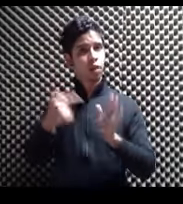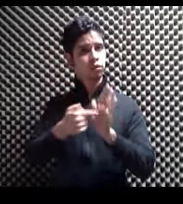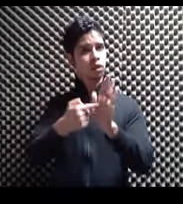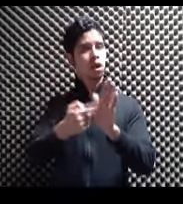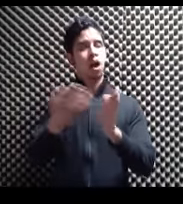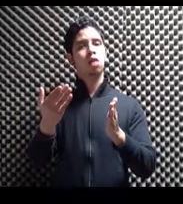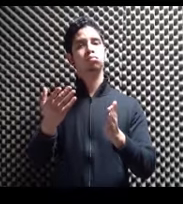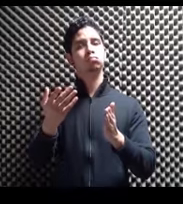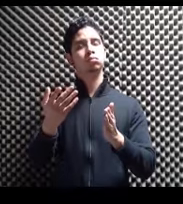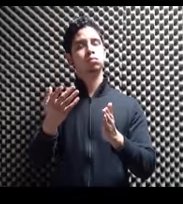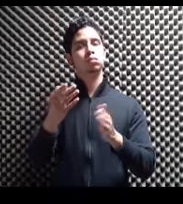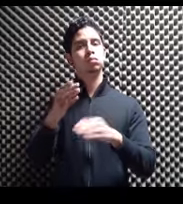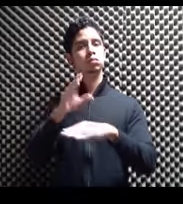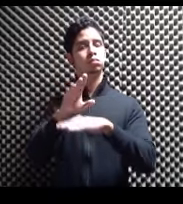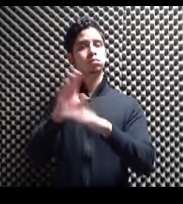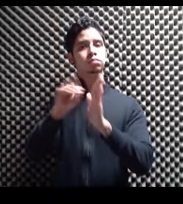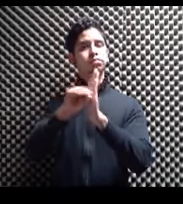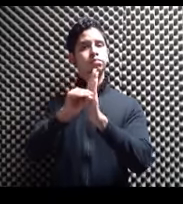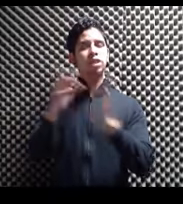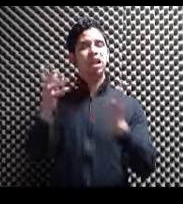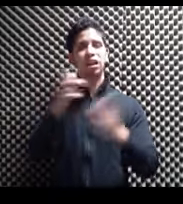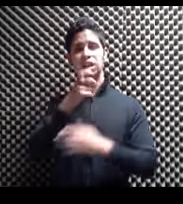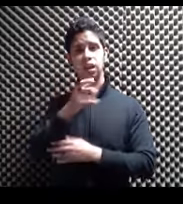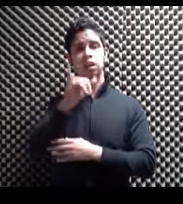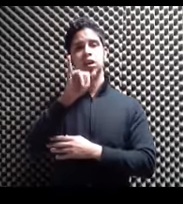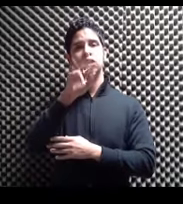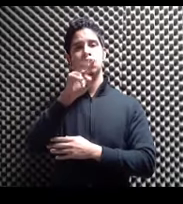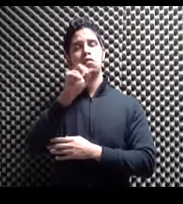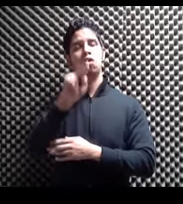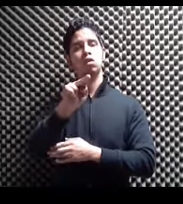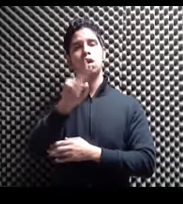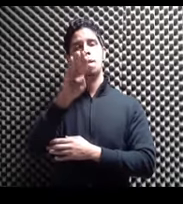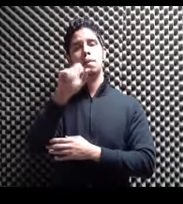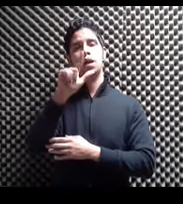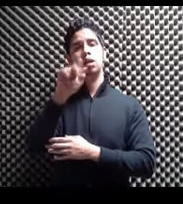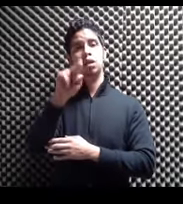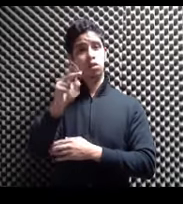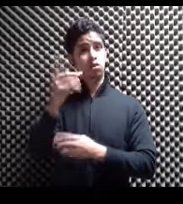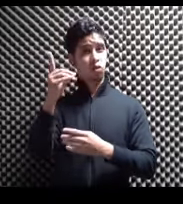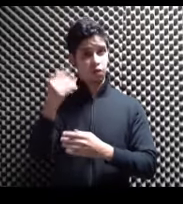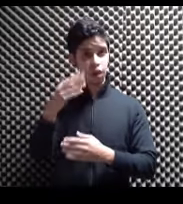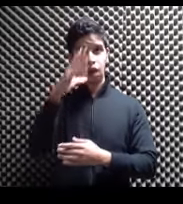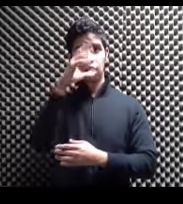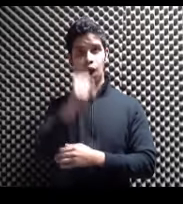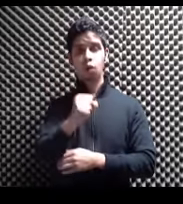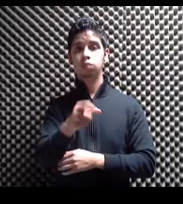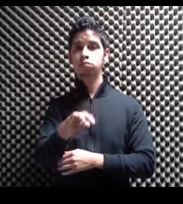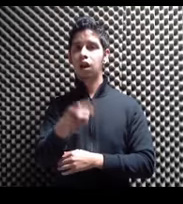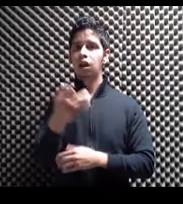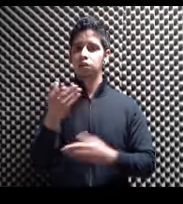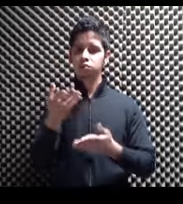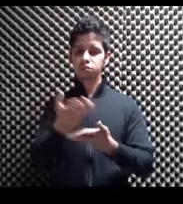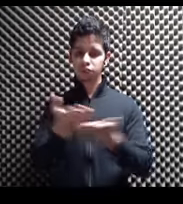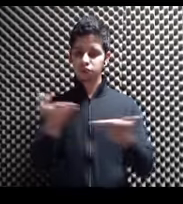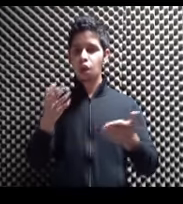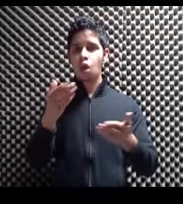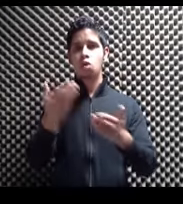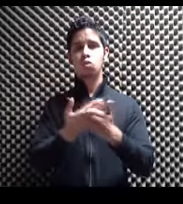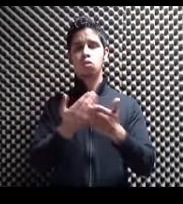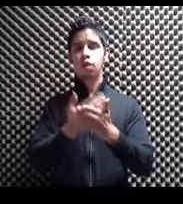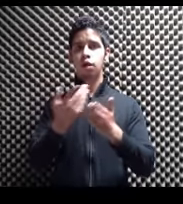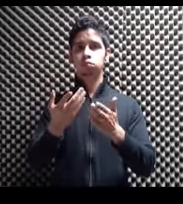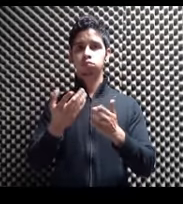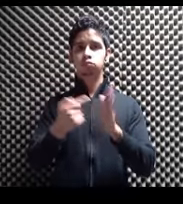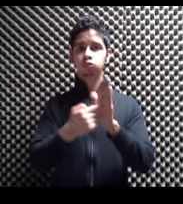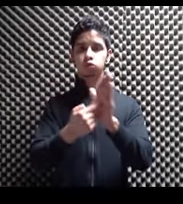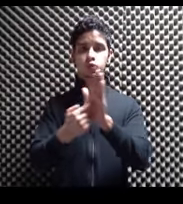Belén, Julia Toda en Mí, en Caguas. Eso es un cóctel de reestreno que va a ser, mira, ahora, este jueves,